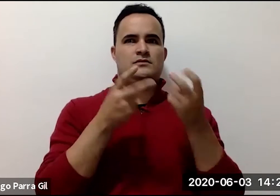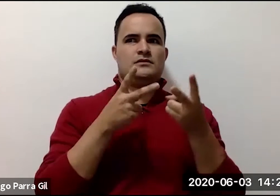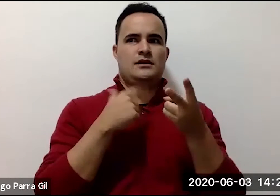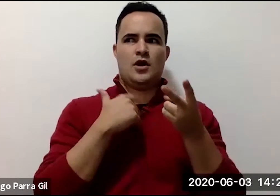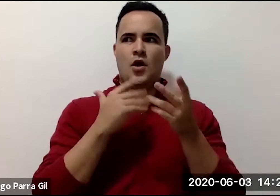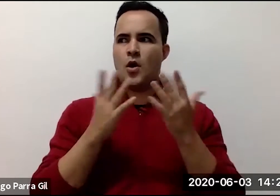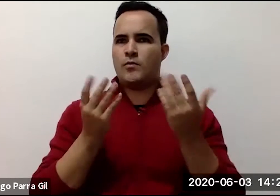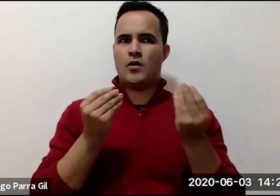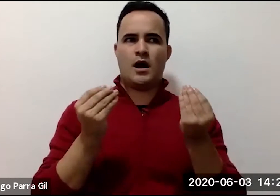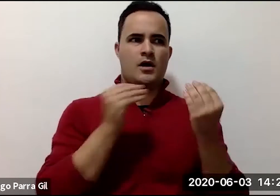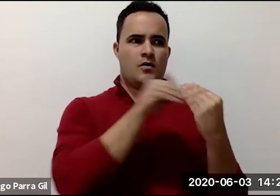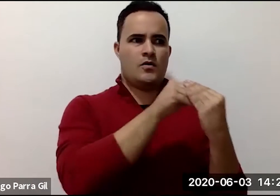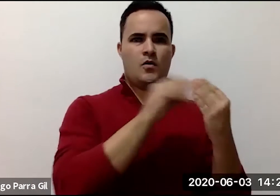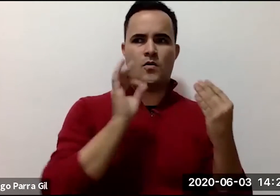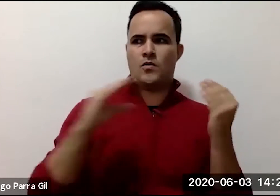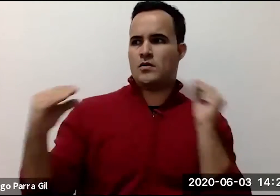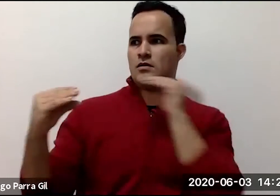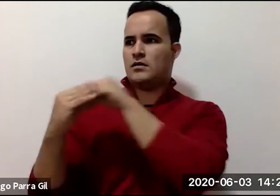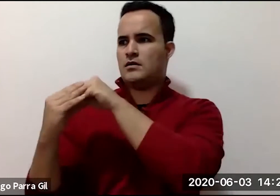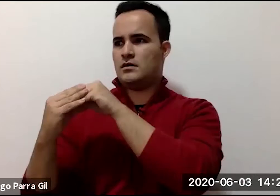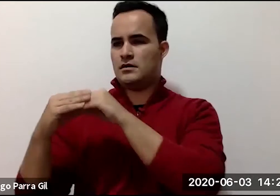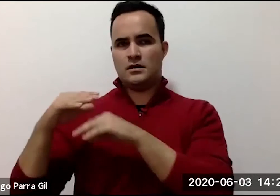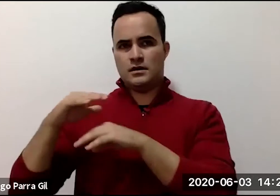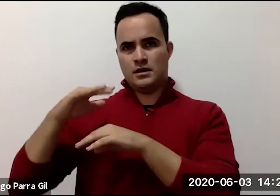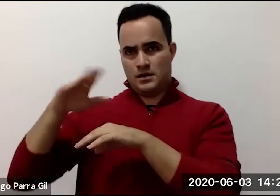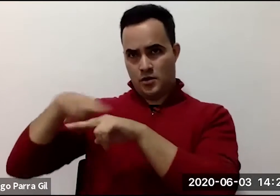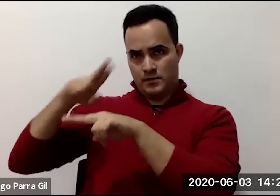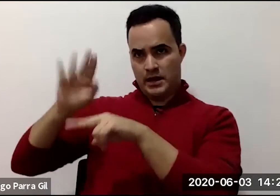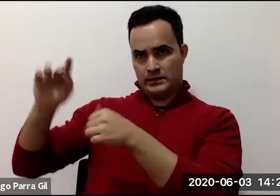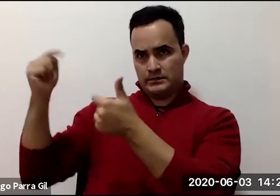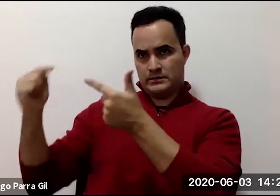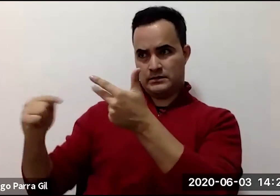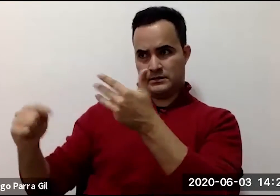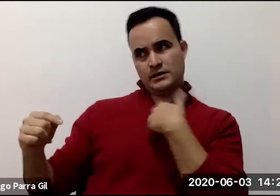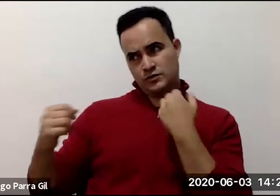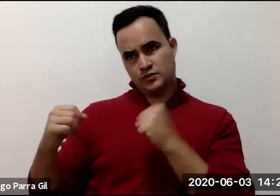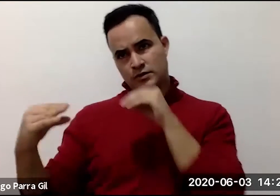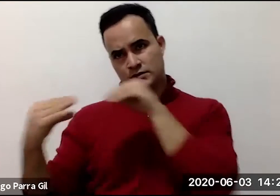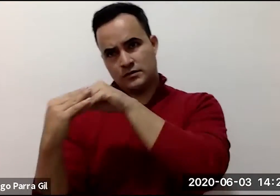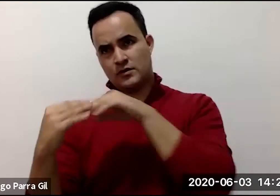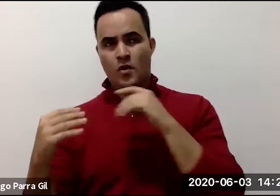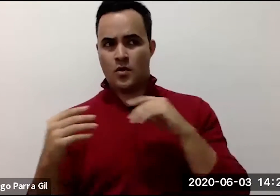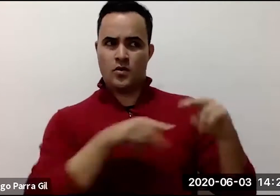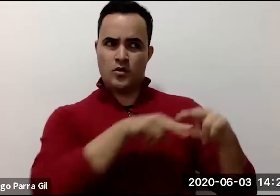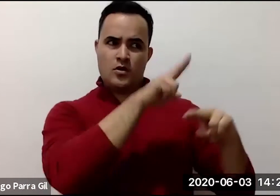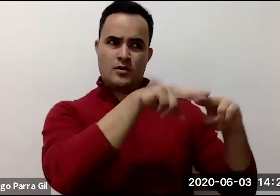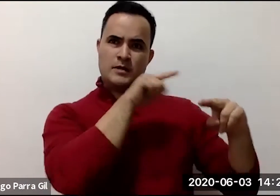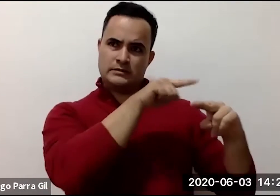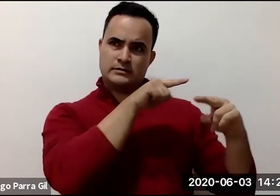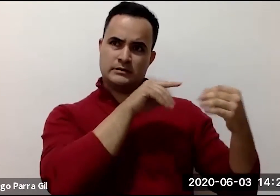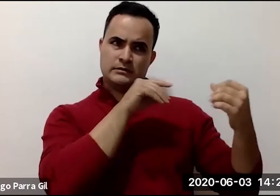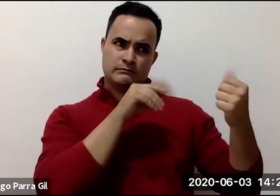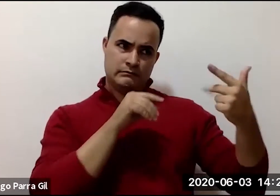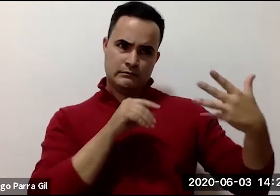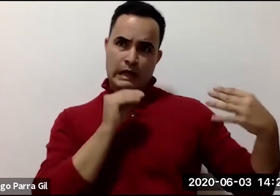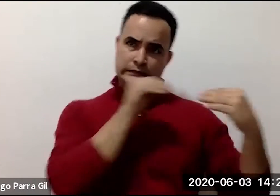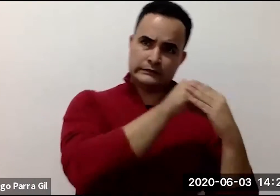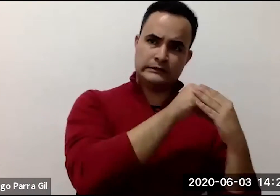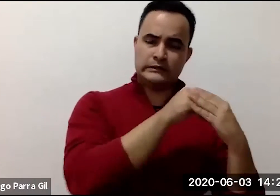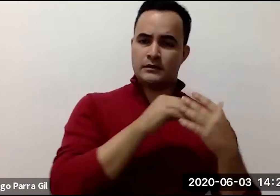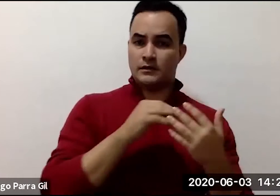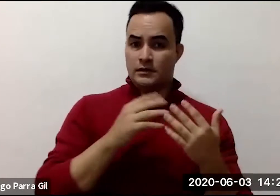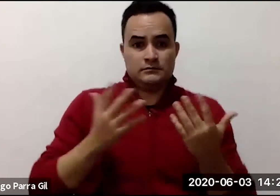a cualquiera de las dos normas, ¿no? Pero cualquiera de las dos normas salía, ¿no? Tanto de la ceguera como